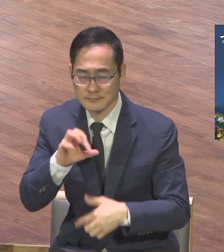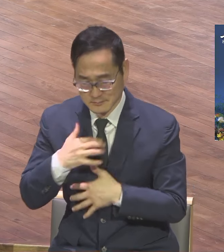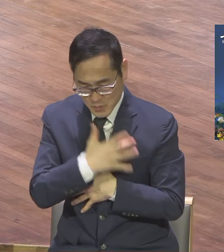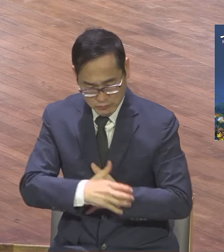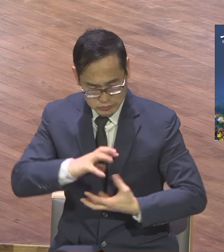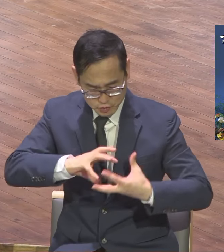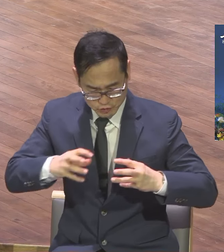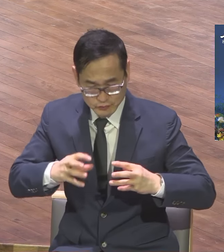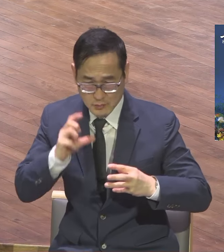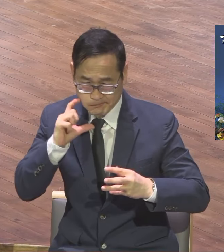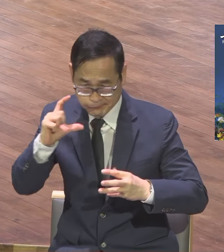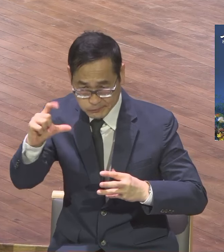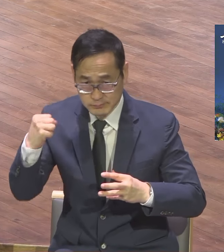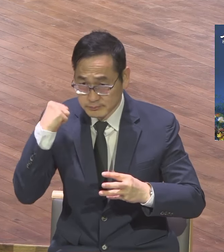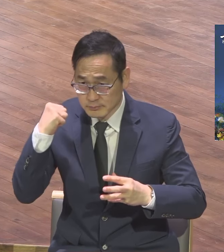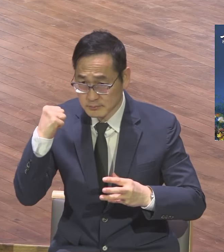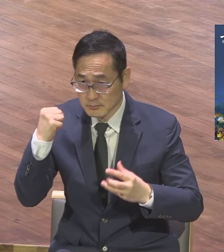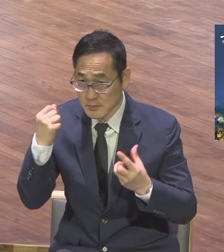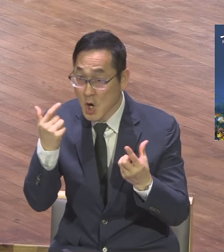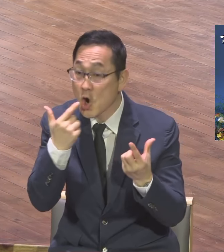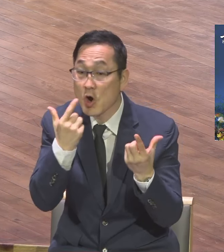영적으로도 그래야 돼요.